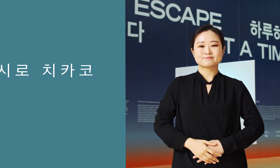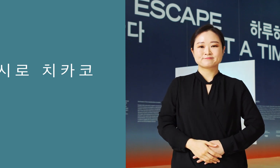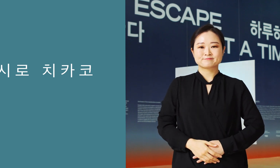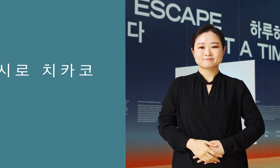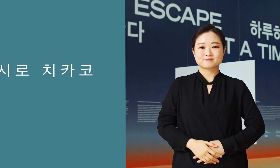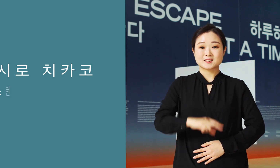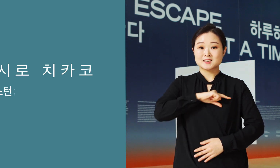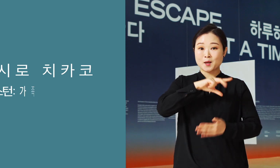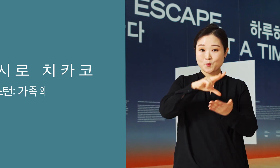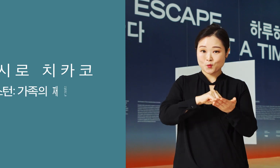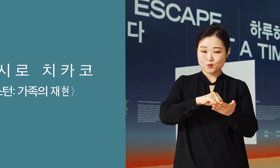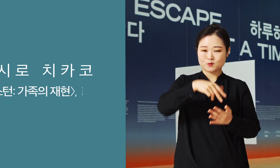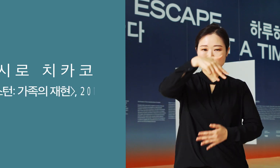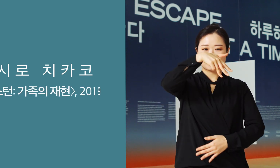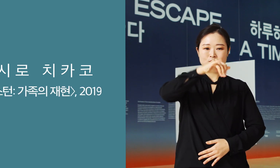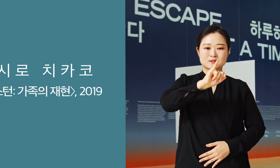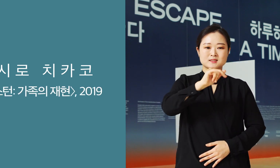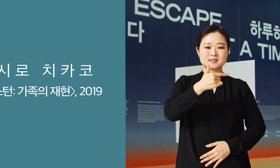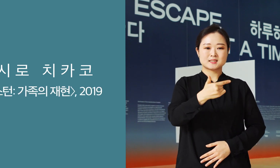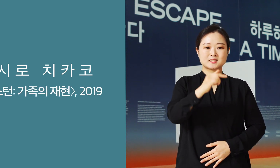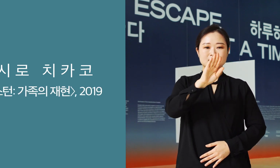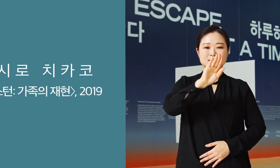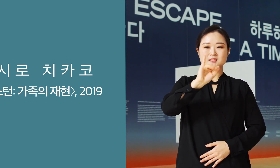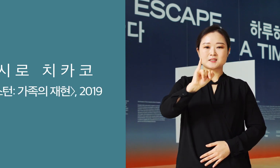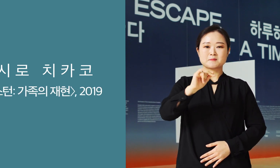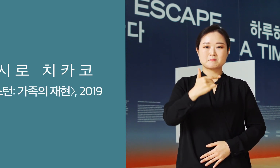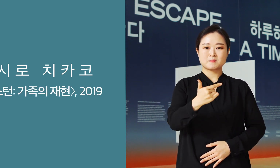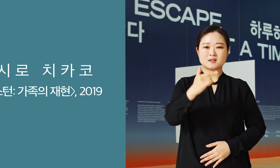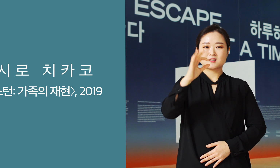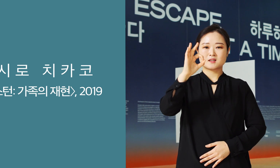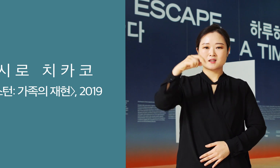친빈 웨스턴, 가족의 재현.